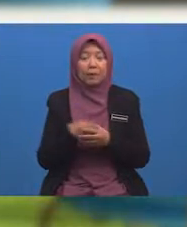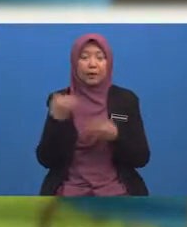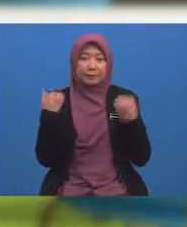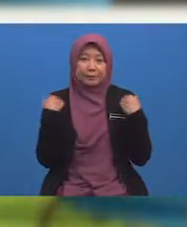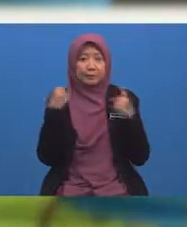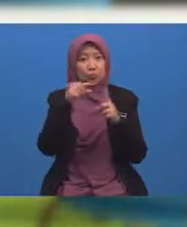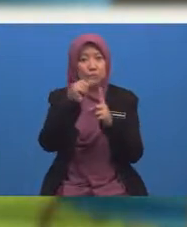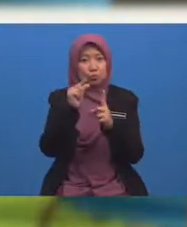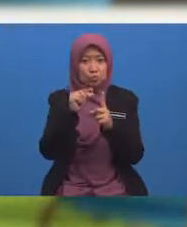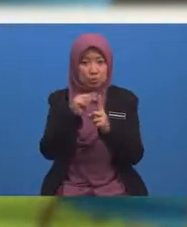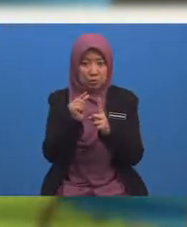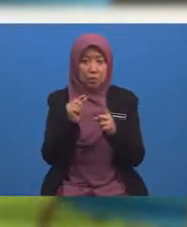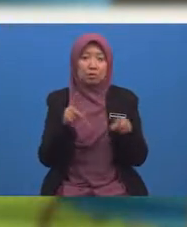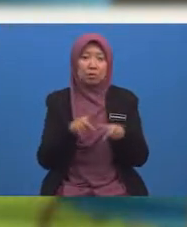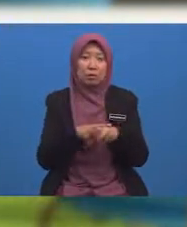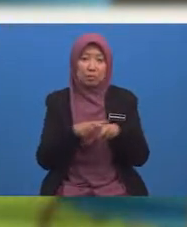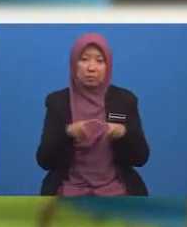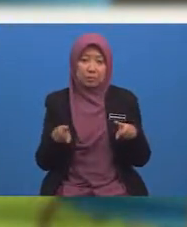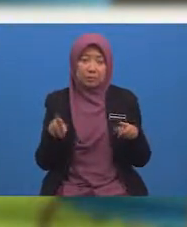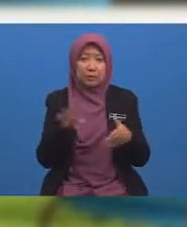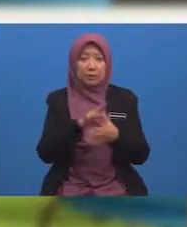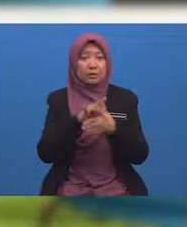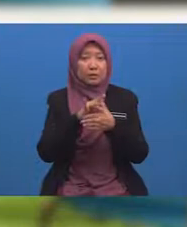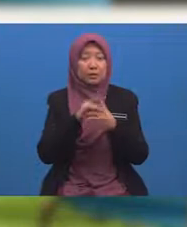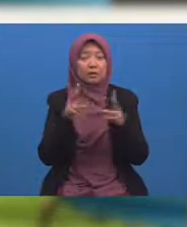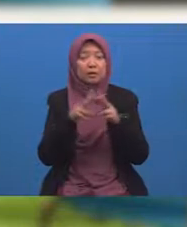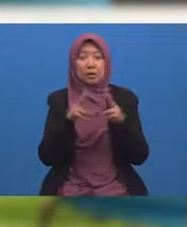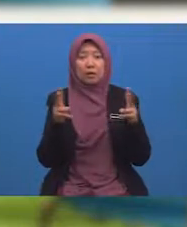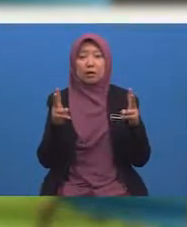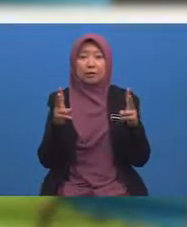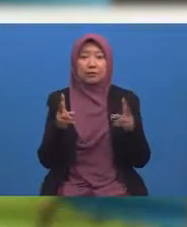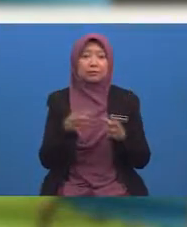berduri, tetapi isinya amat enak.